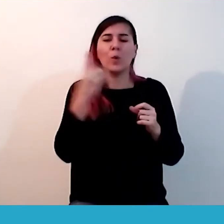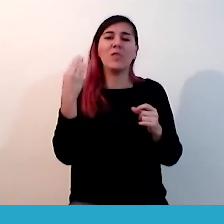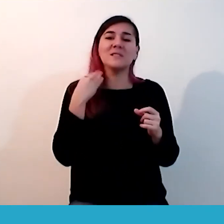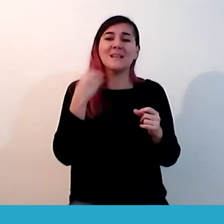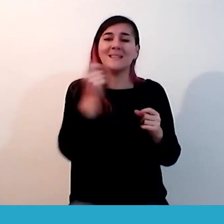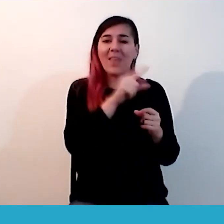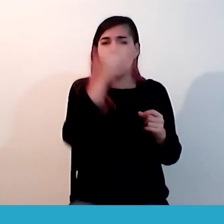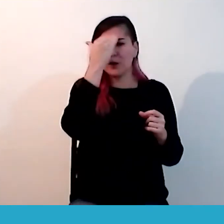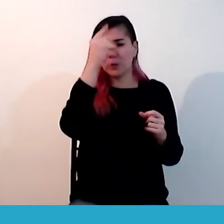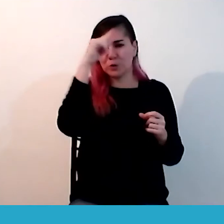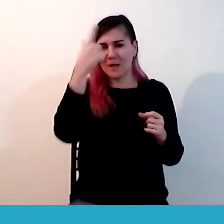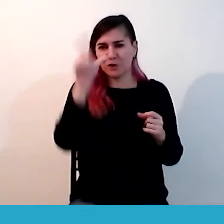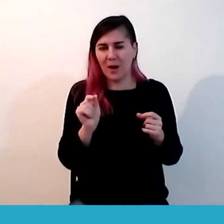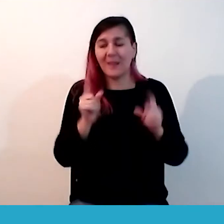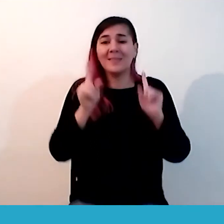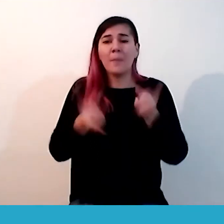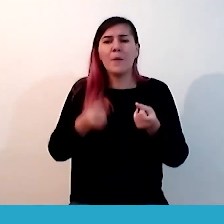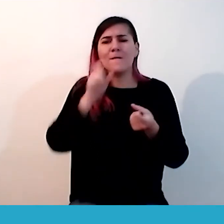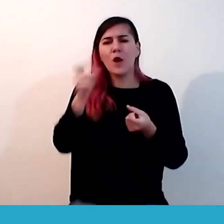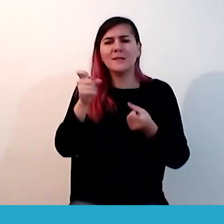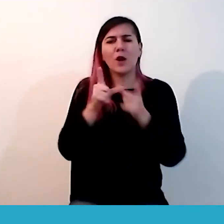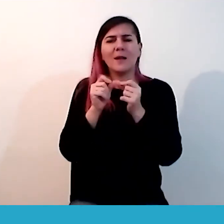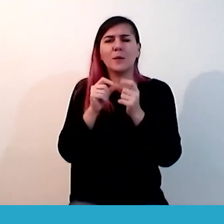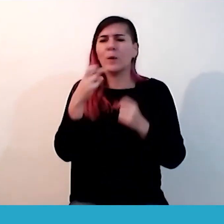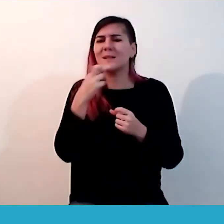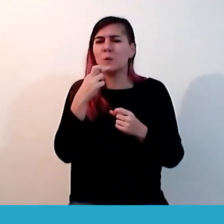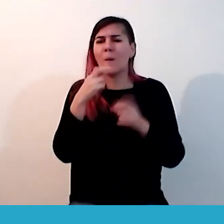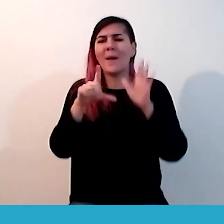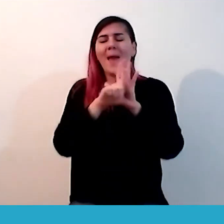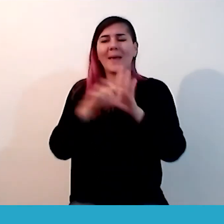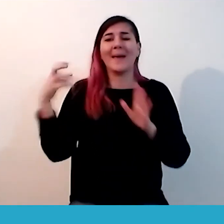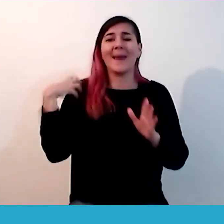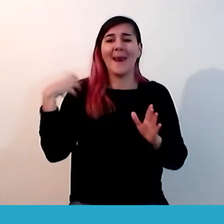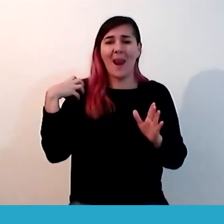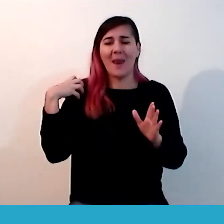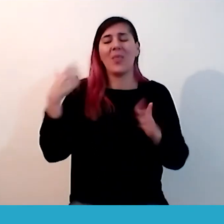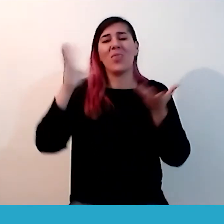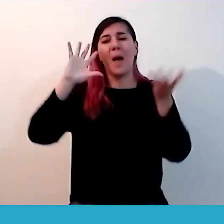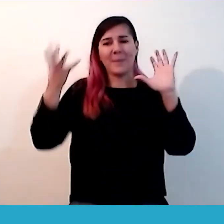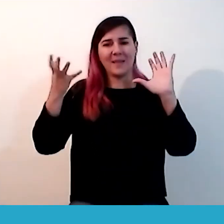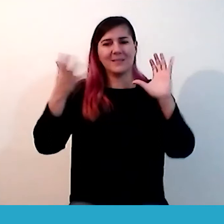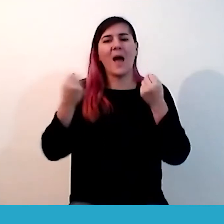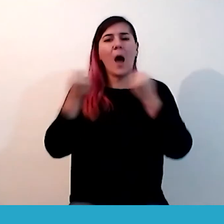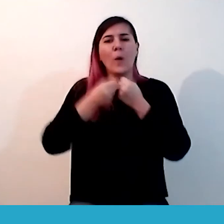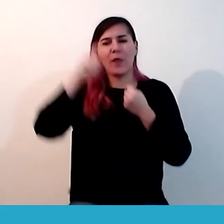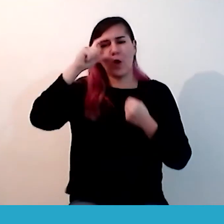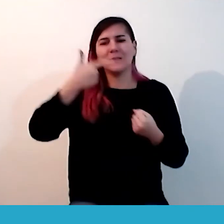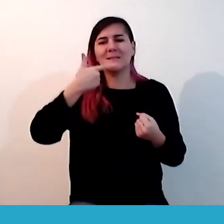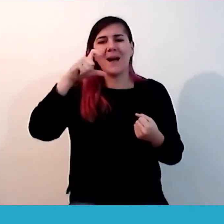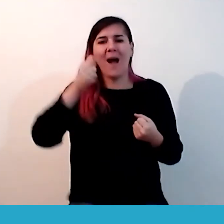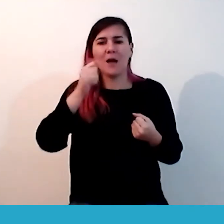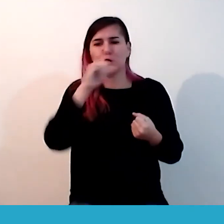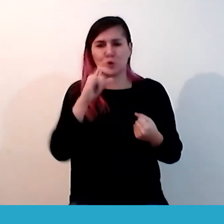Nacional, así como por la violación del artículo 19 de la Ley General del Ambiente y el Acuerdo de Escazú. Solicita asimismo al secretario de Ambiente